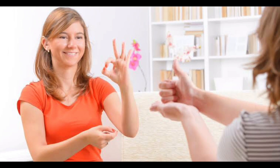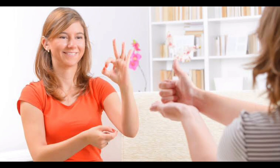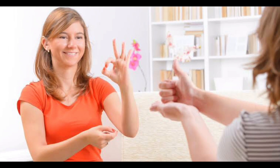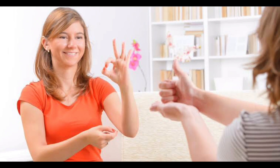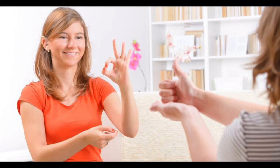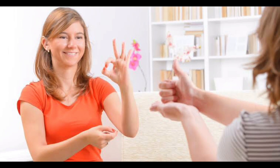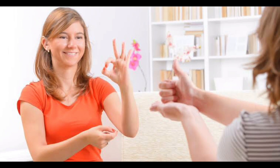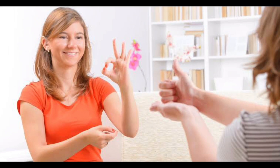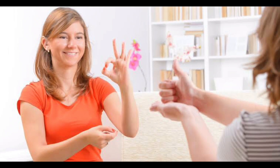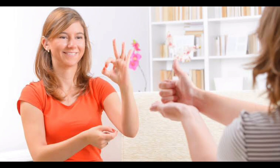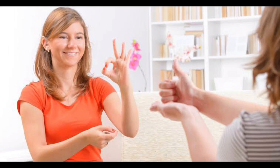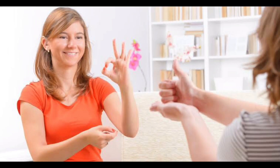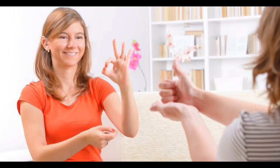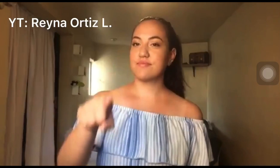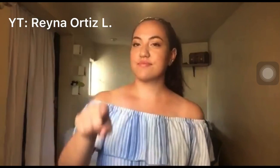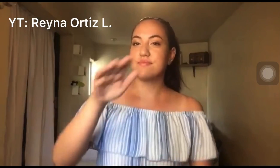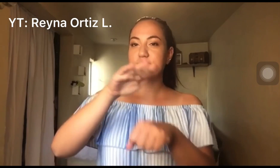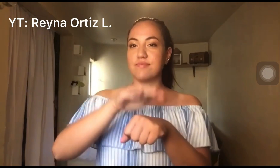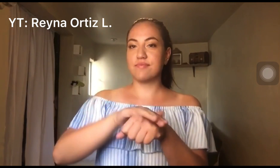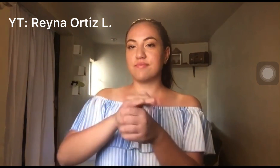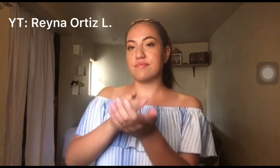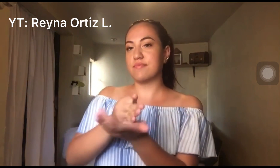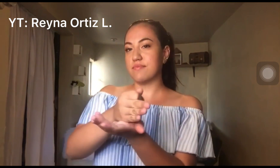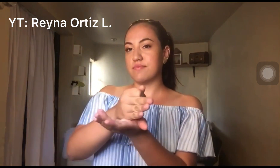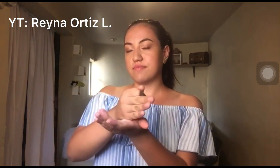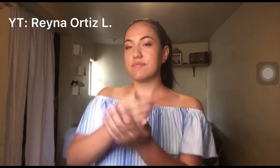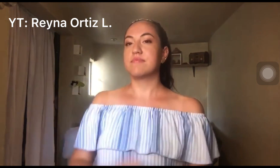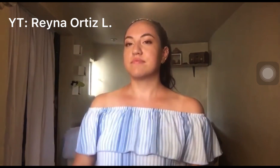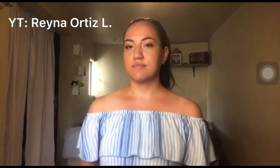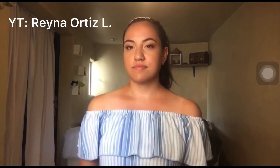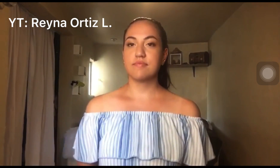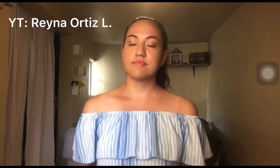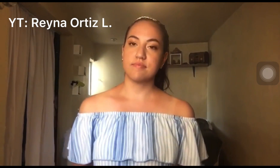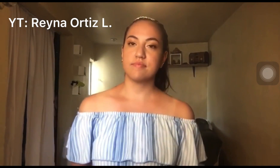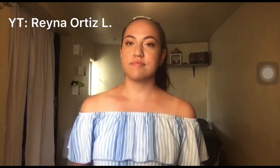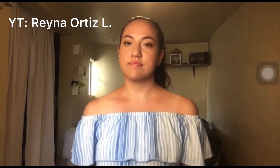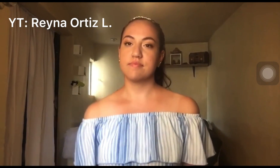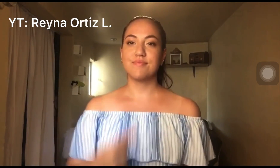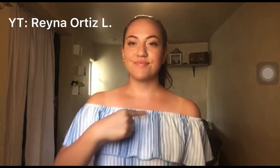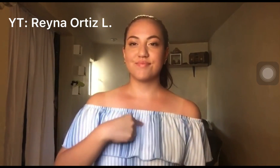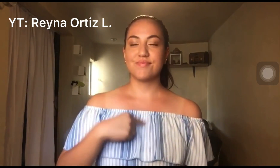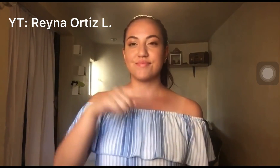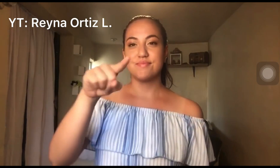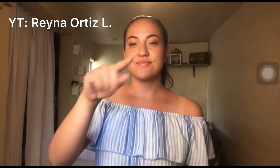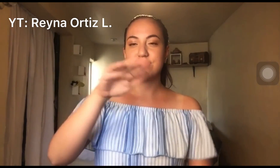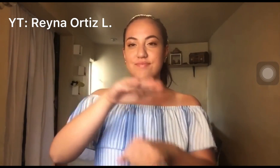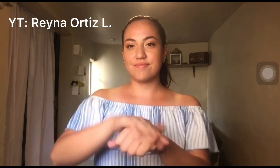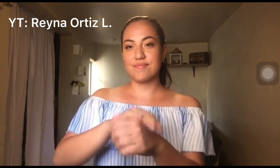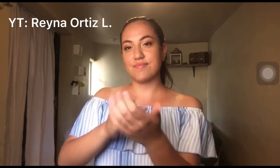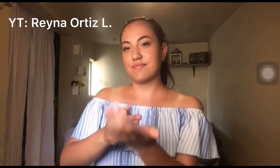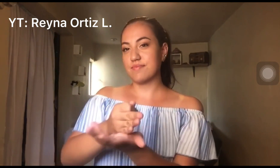señas empleado. Mientras que con el lenguaje oral, la comunicación se establece en un canal vocal